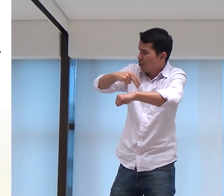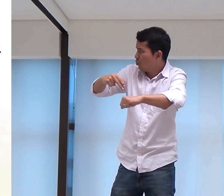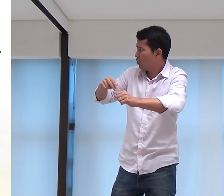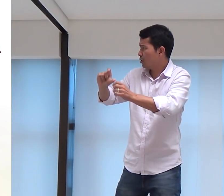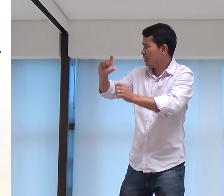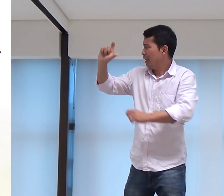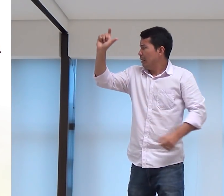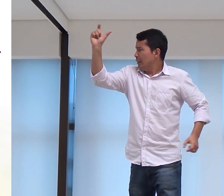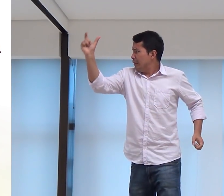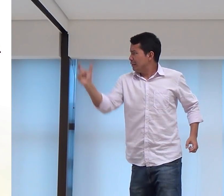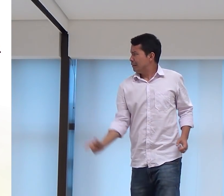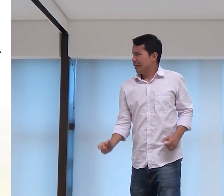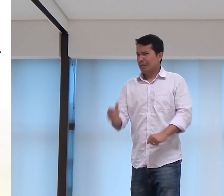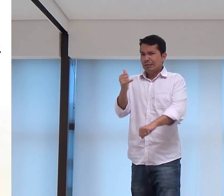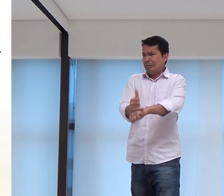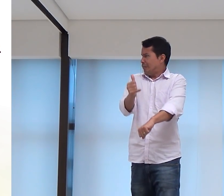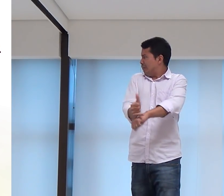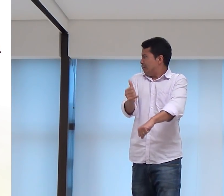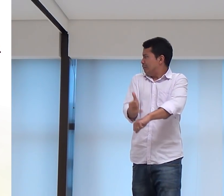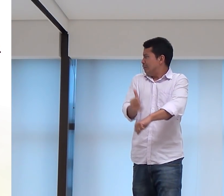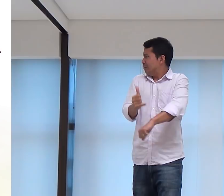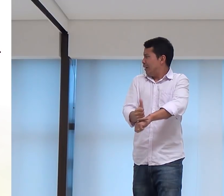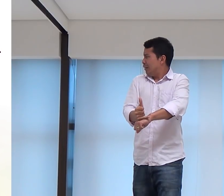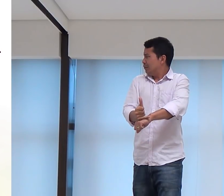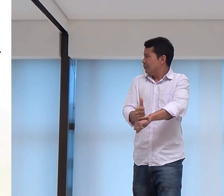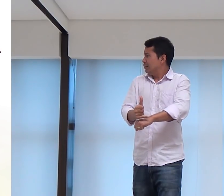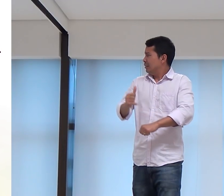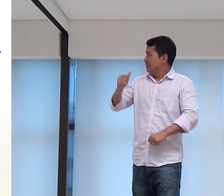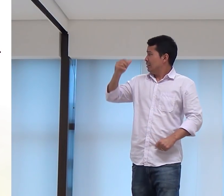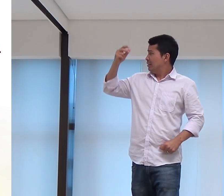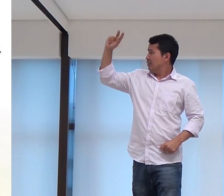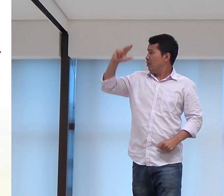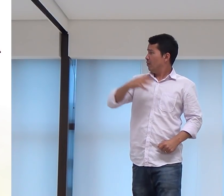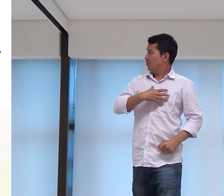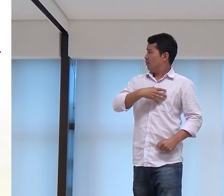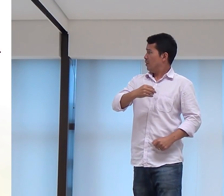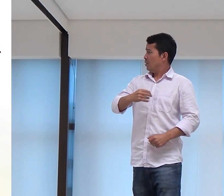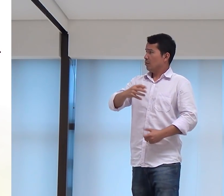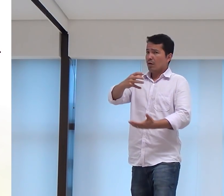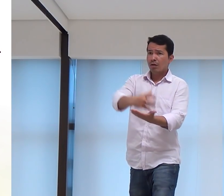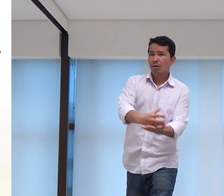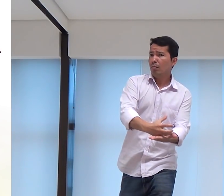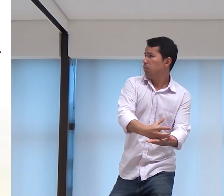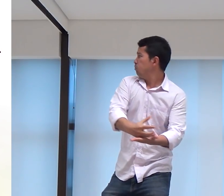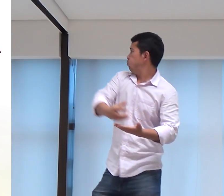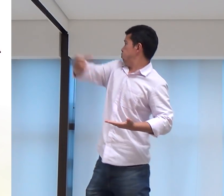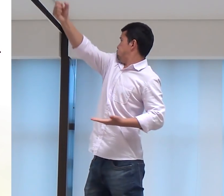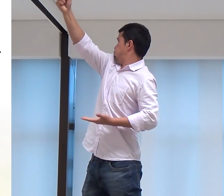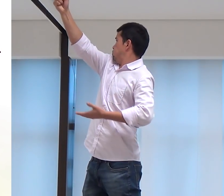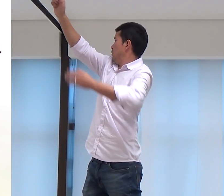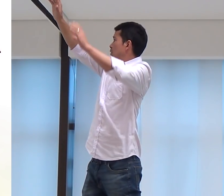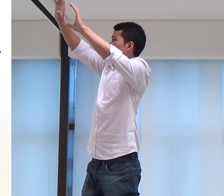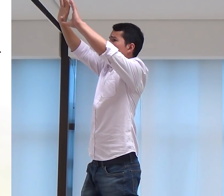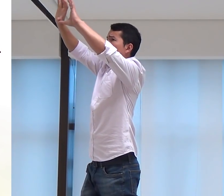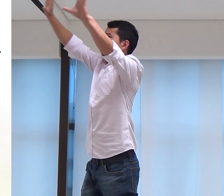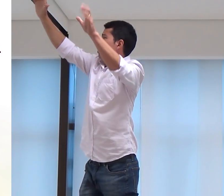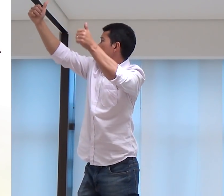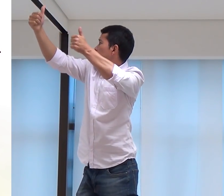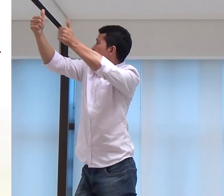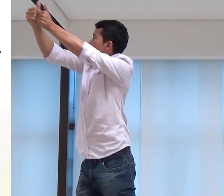nações com vara de ferro. E o seu filho foi arrebatado para Deus